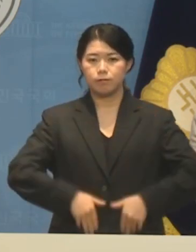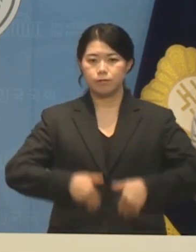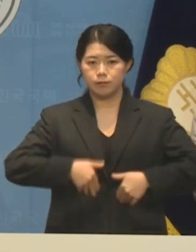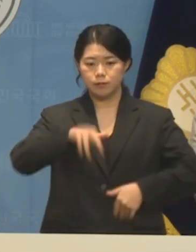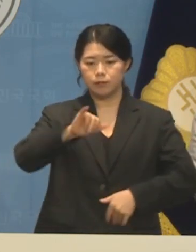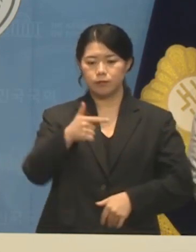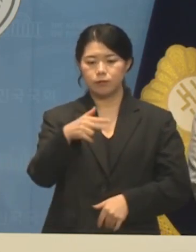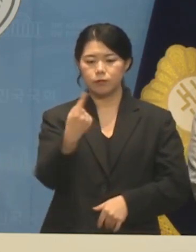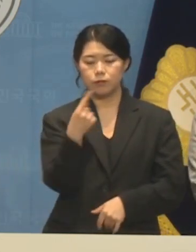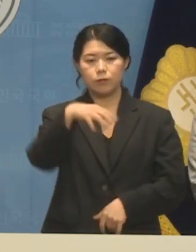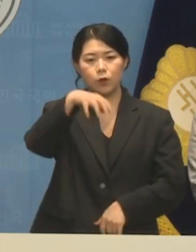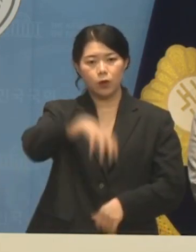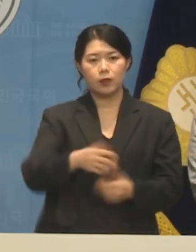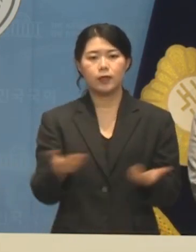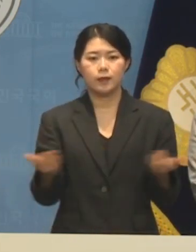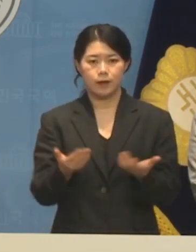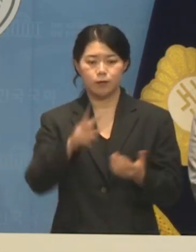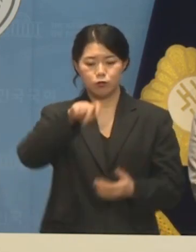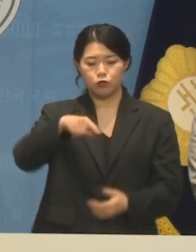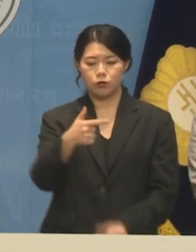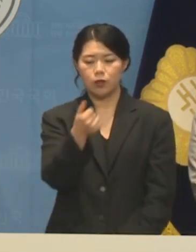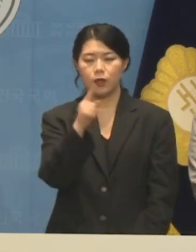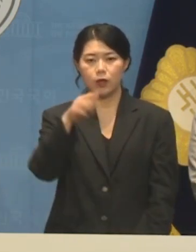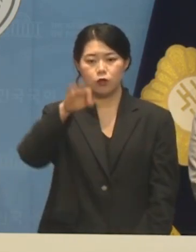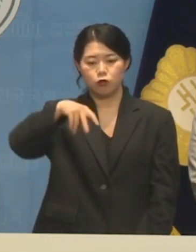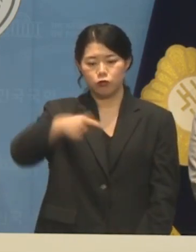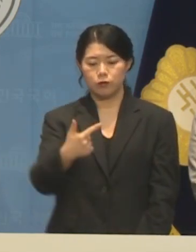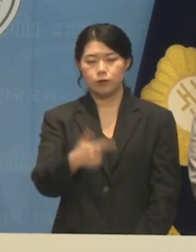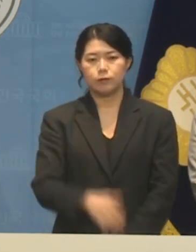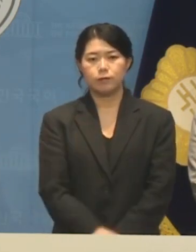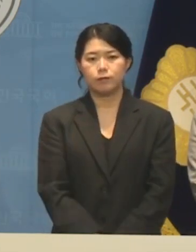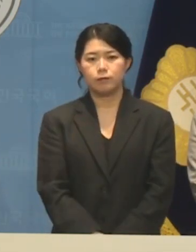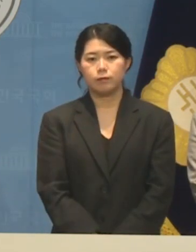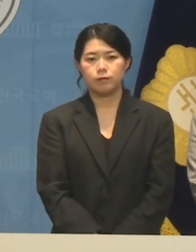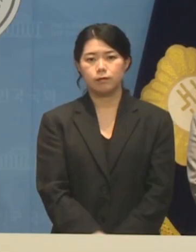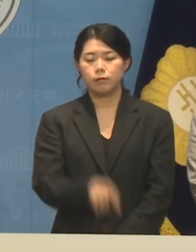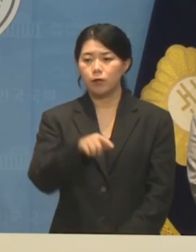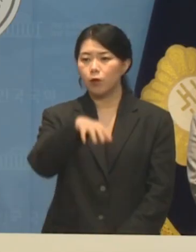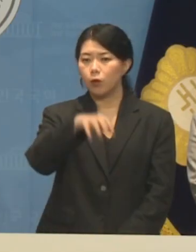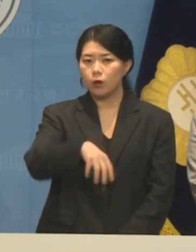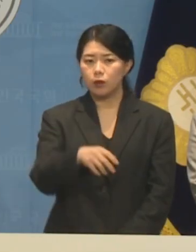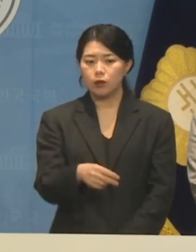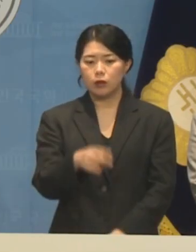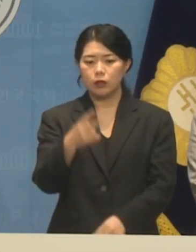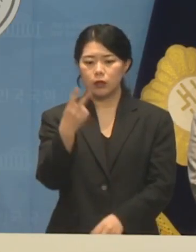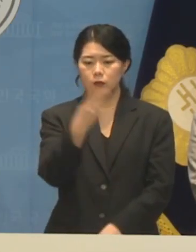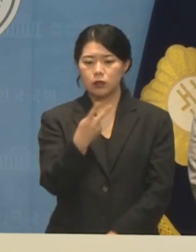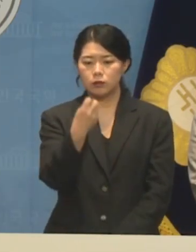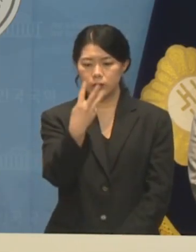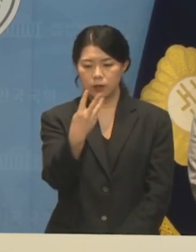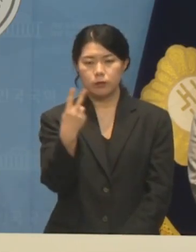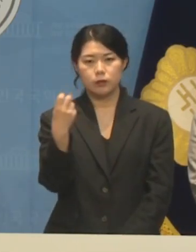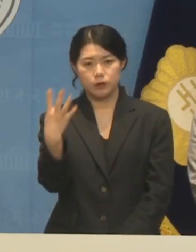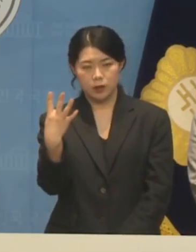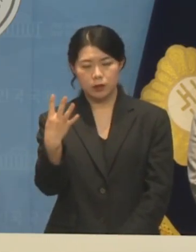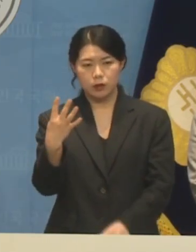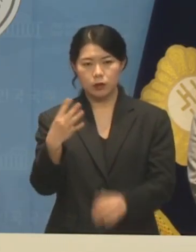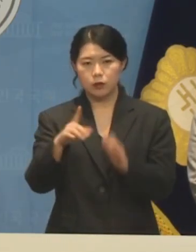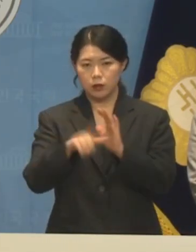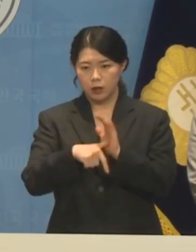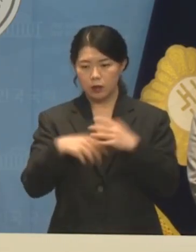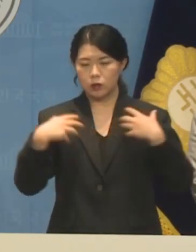있는 공무직 문하연입니다. 진도군 지자체에선 23년, 24년 정부 정책으로